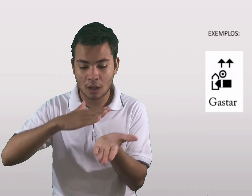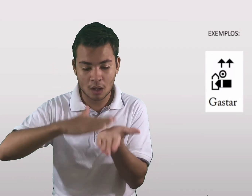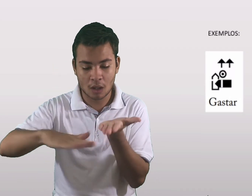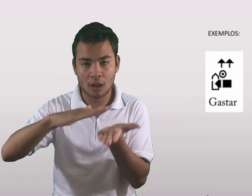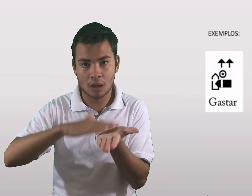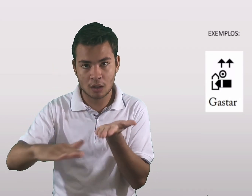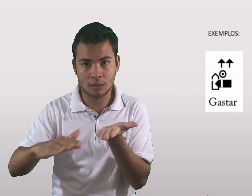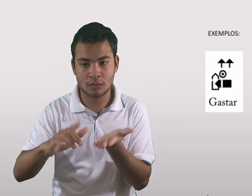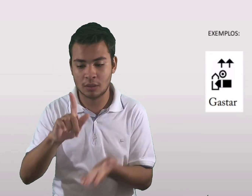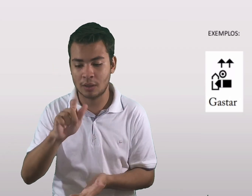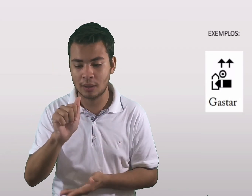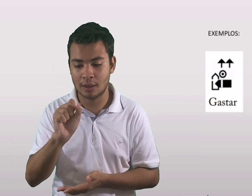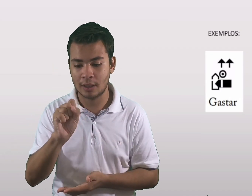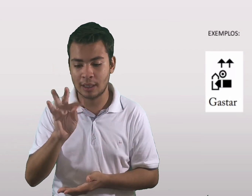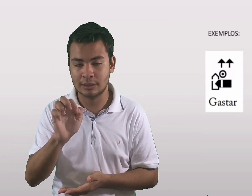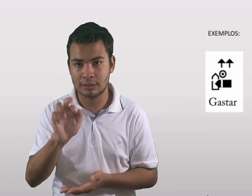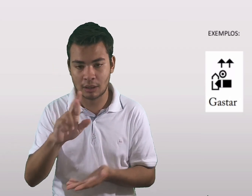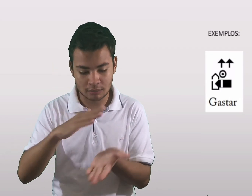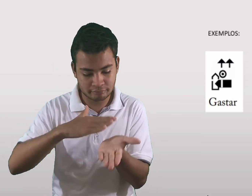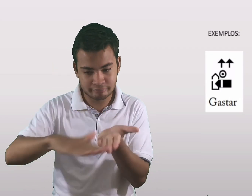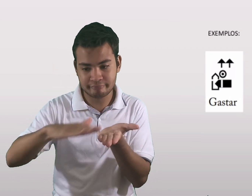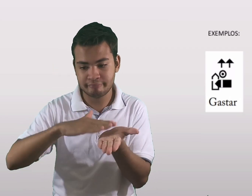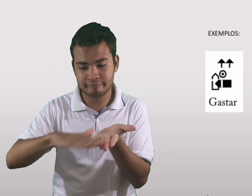Outro exemplo, gastar.